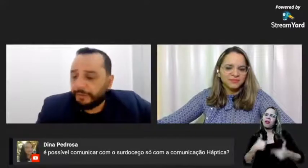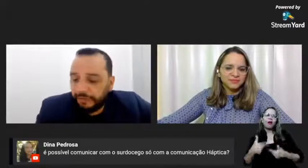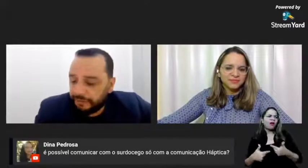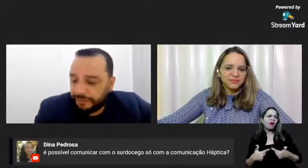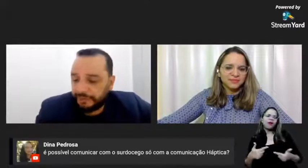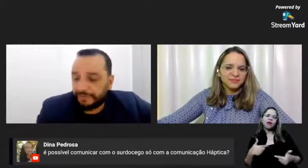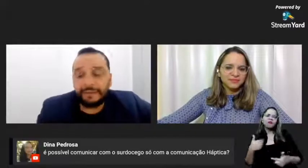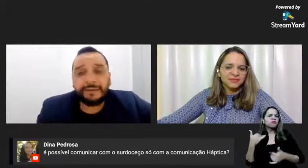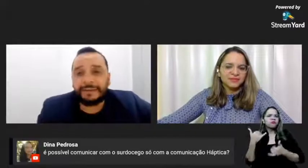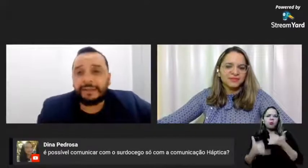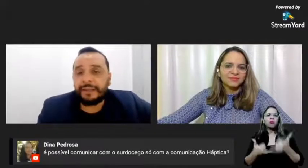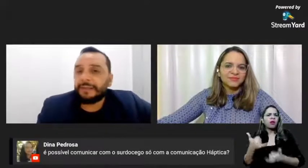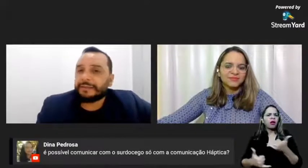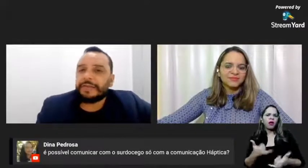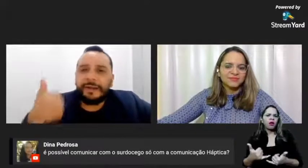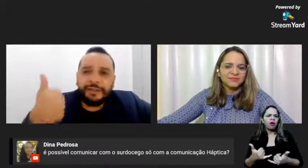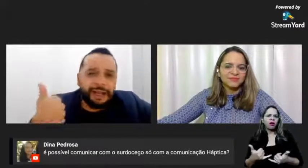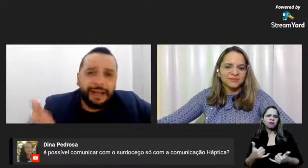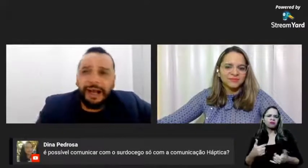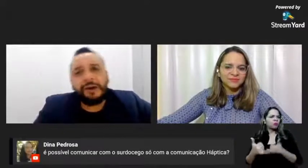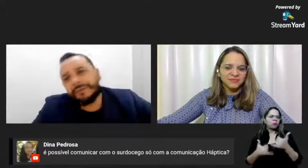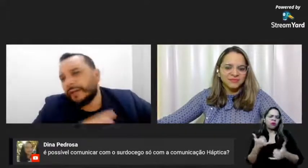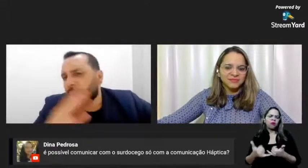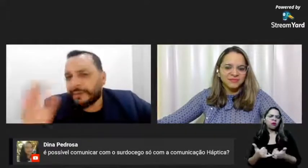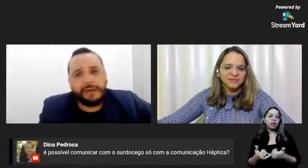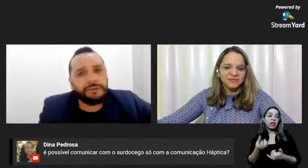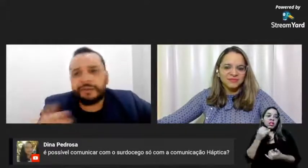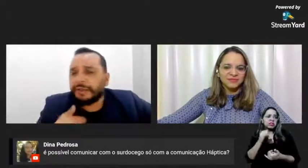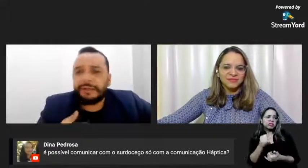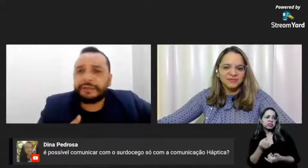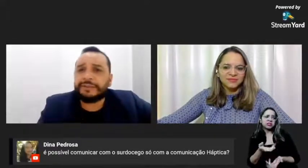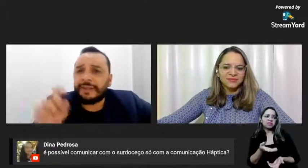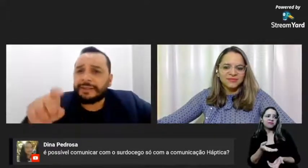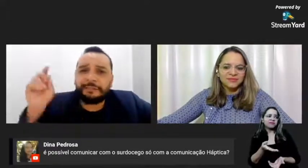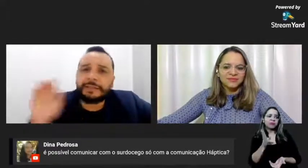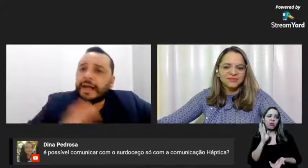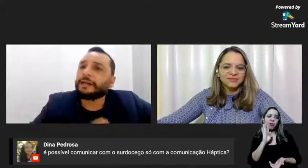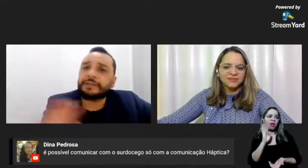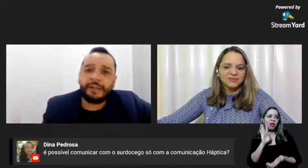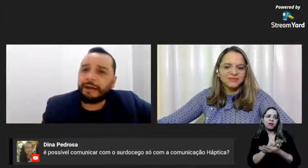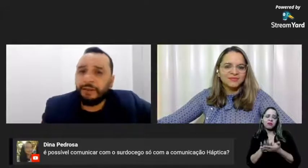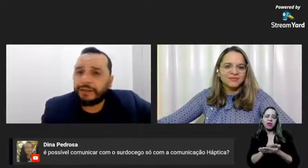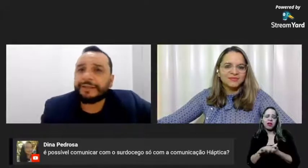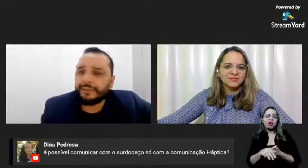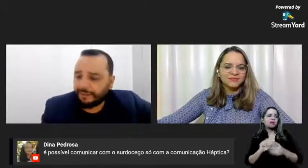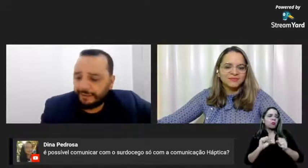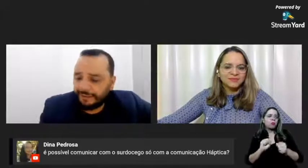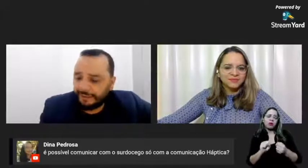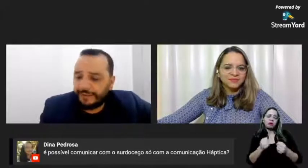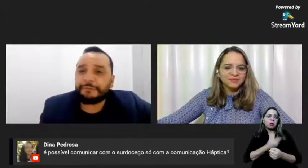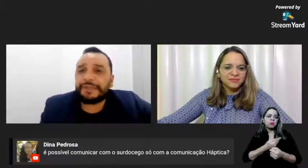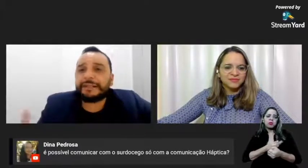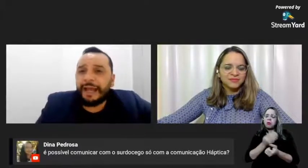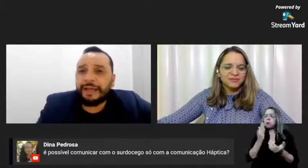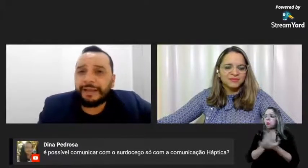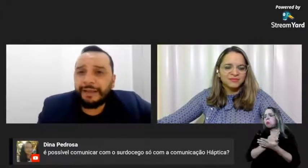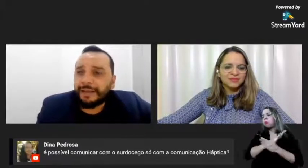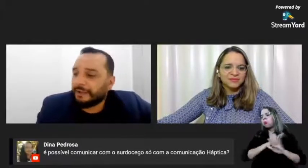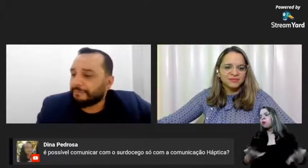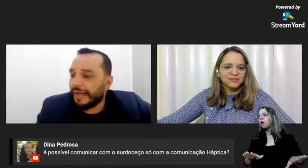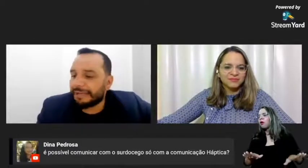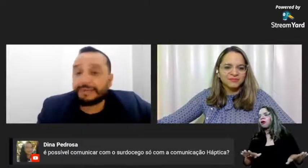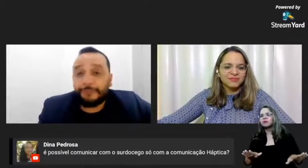brincar como eu brinco com os meus amigos. Então, assim, se não achar legal, tem a opção de desfazer a amizade e acabou, né? E a vida